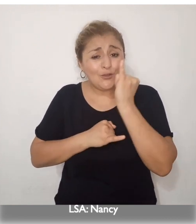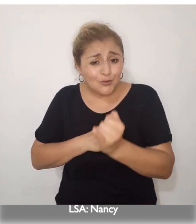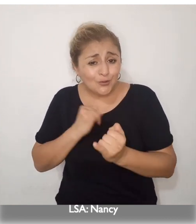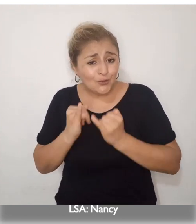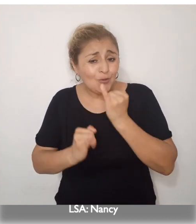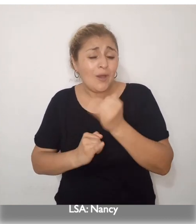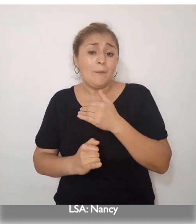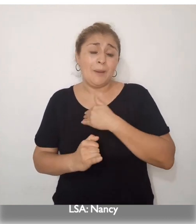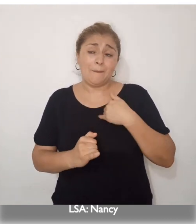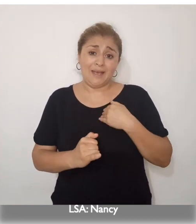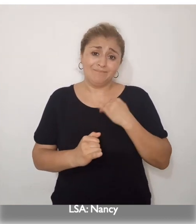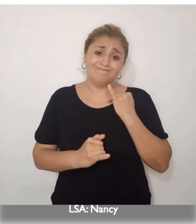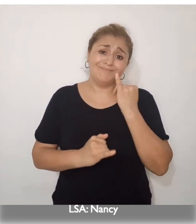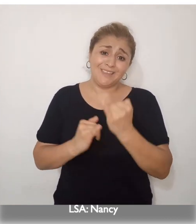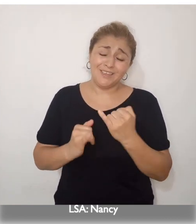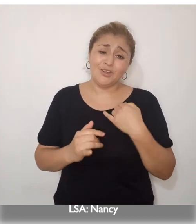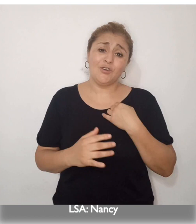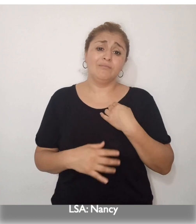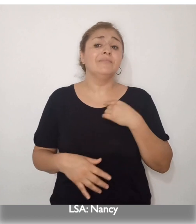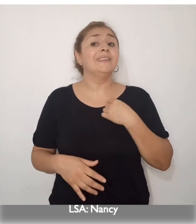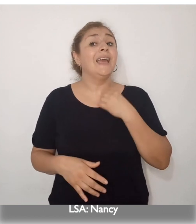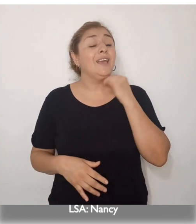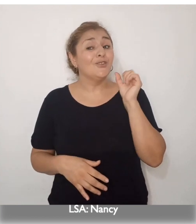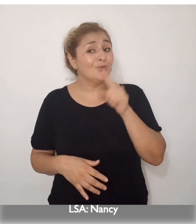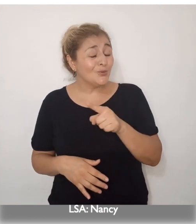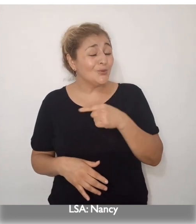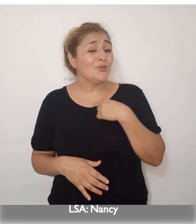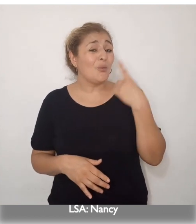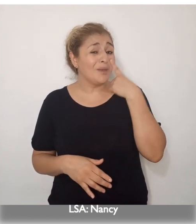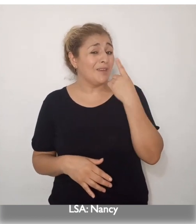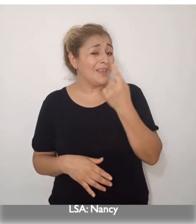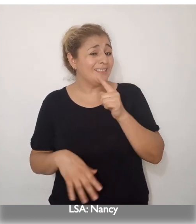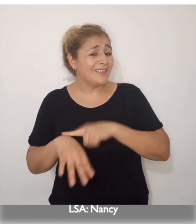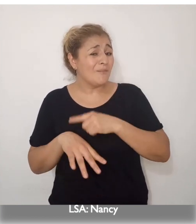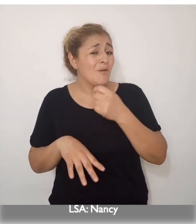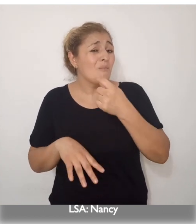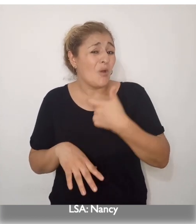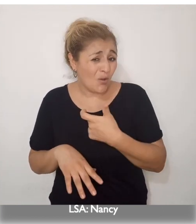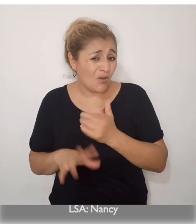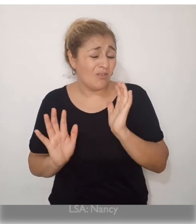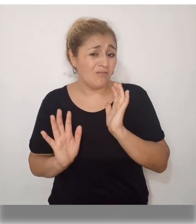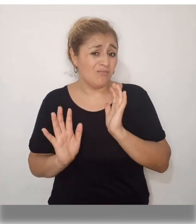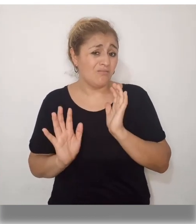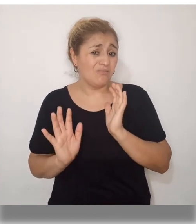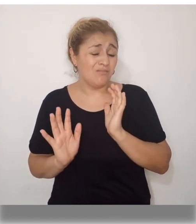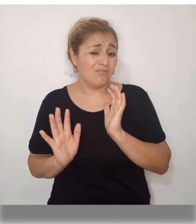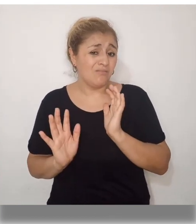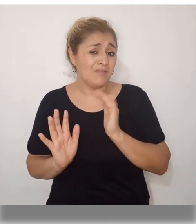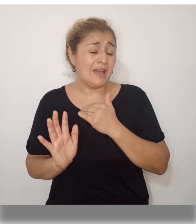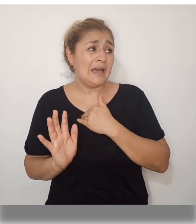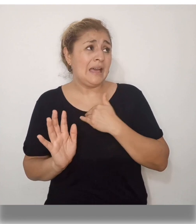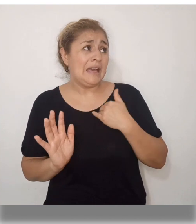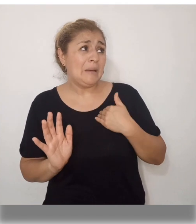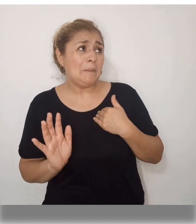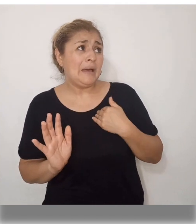dijeron a ella que yo no iba a sobrevivir que como mucho iba a